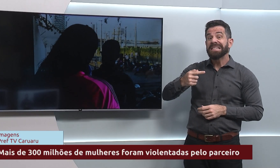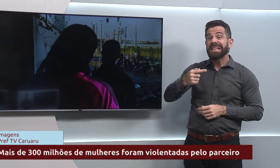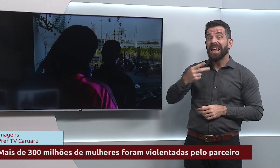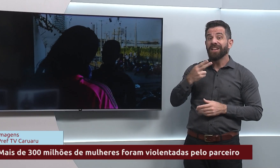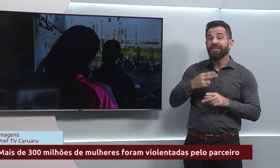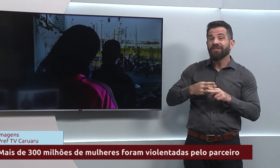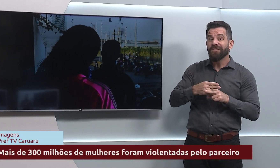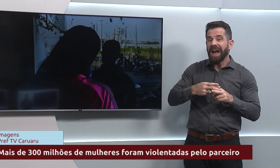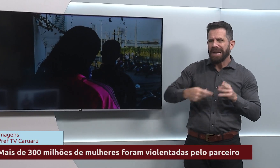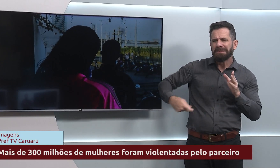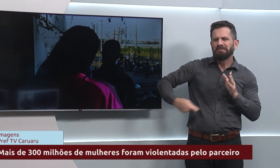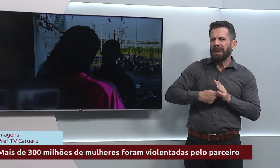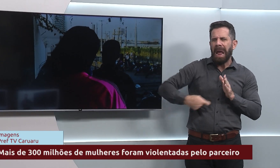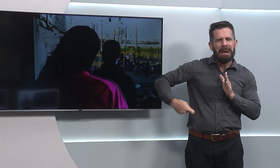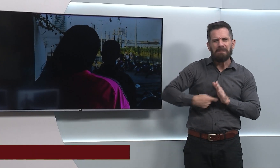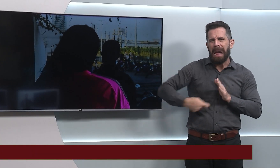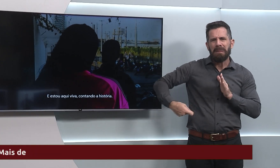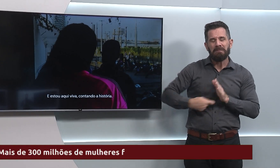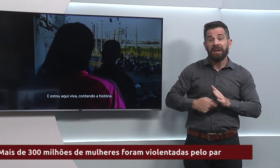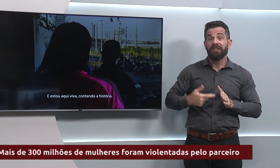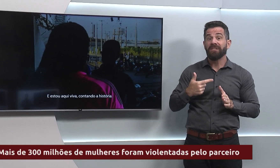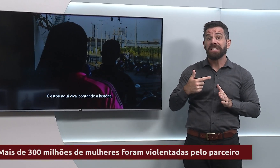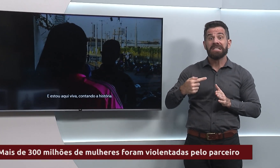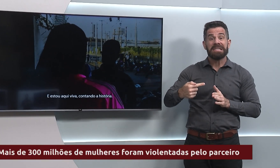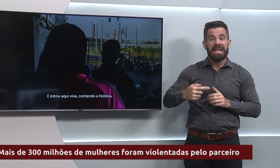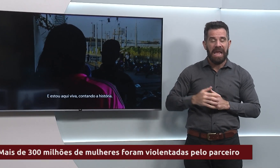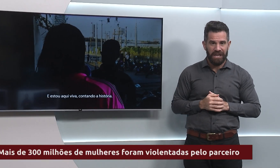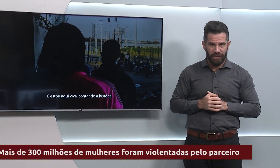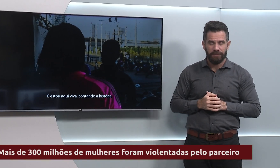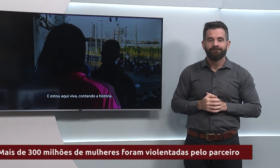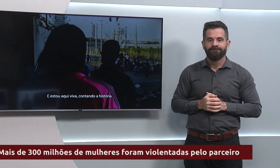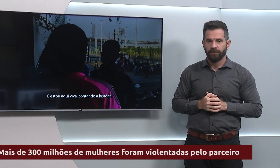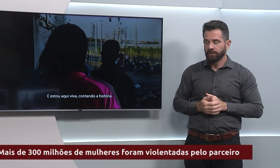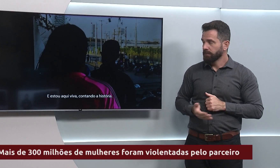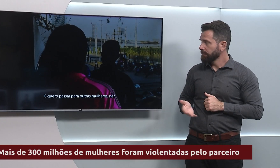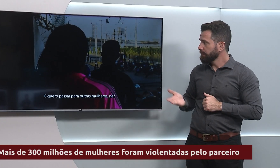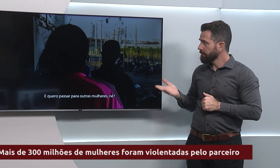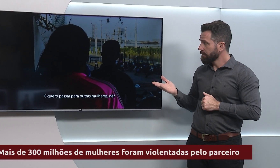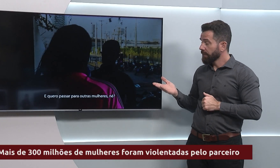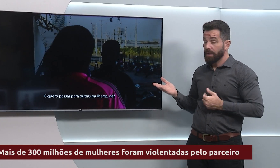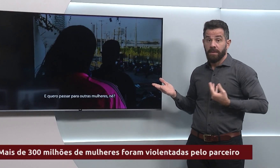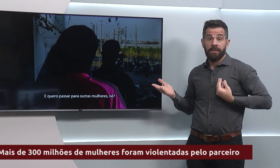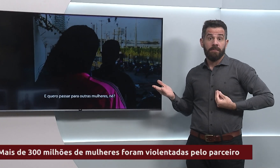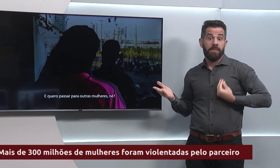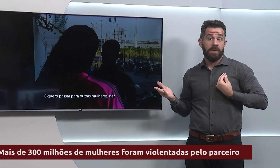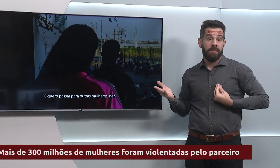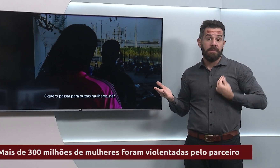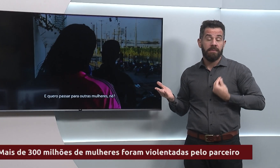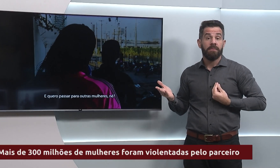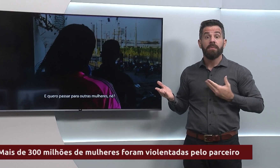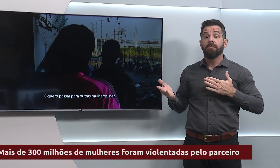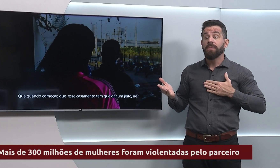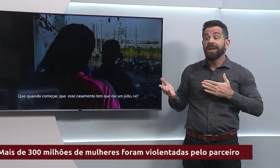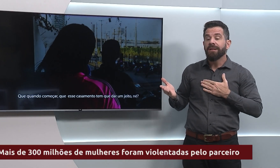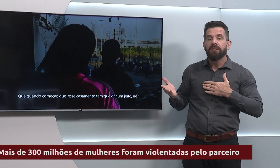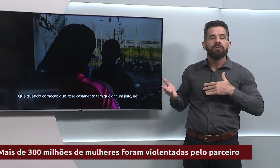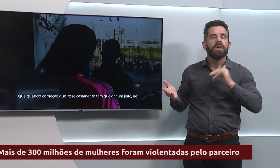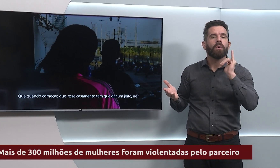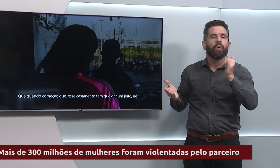pelo até então companheiro. E estou aqui viva contando a história e quero passar para outras mulheres, né? Que quando